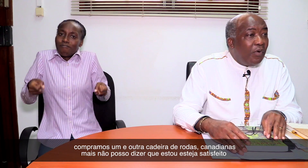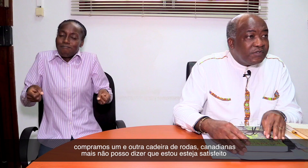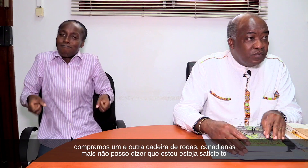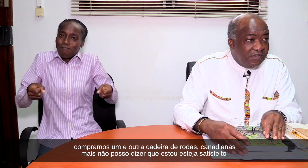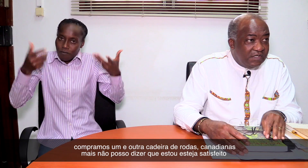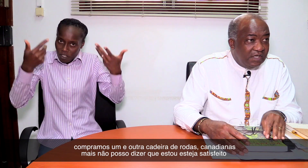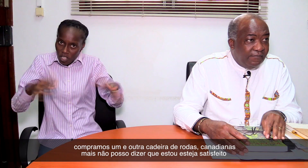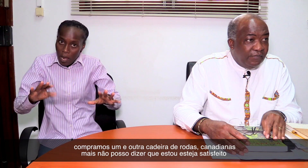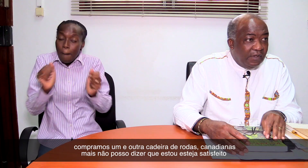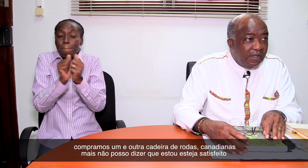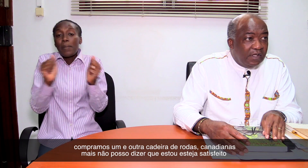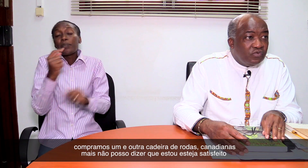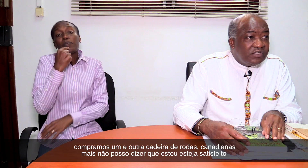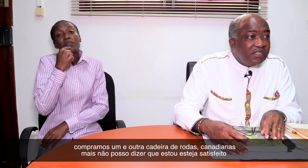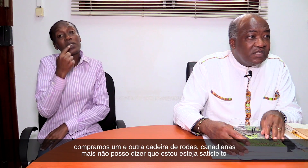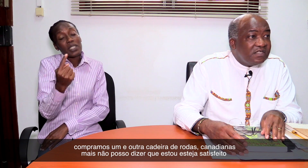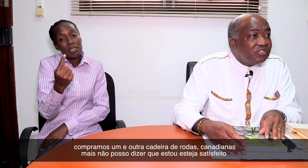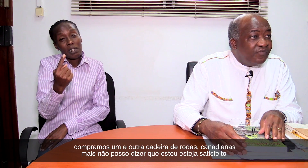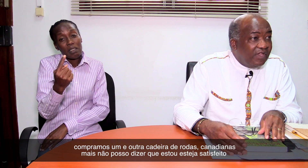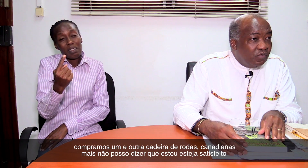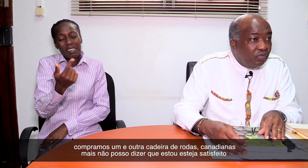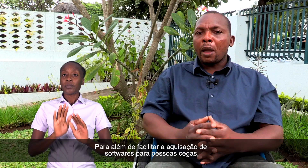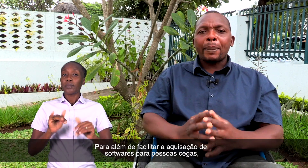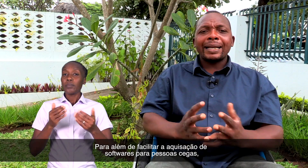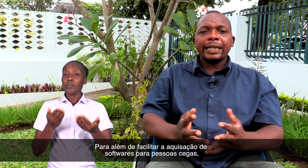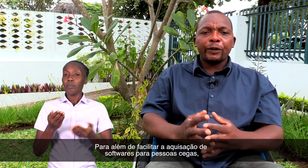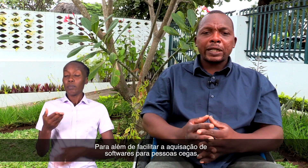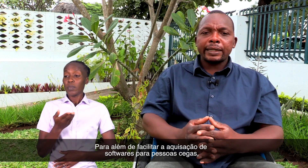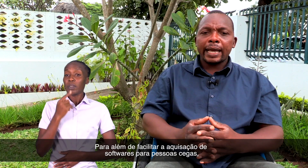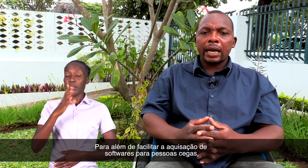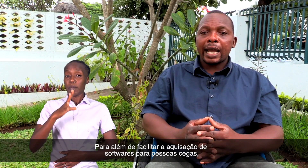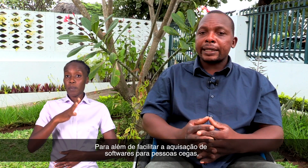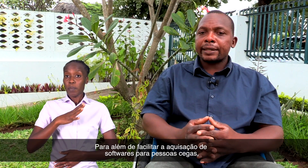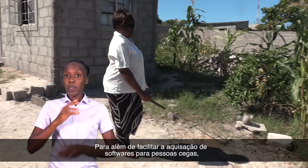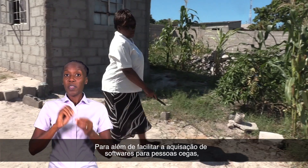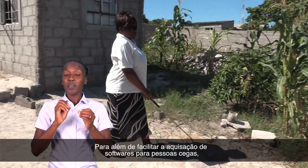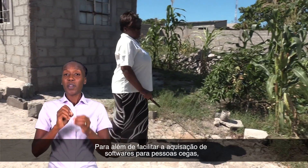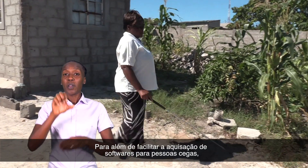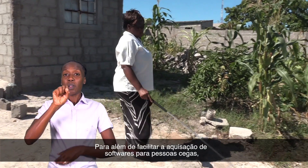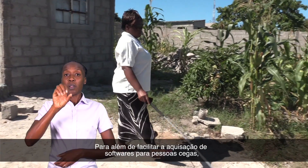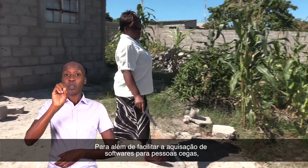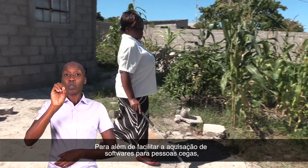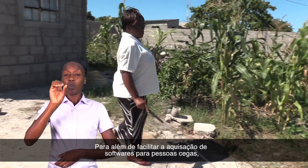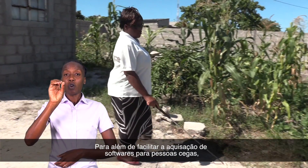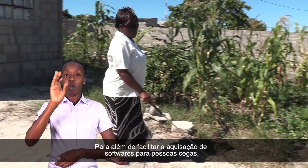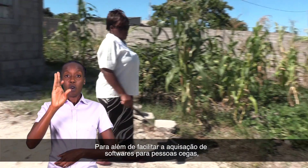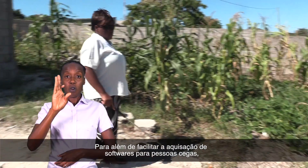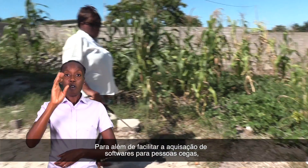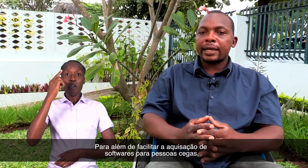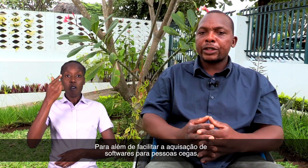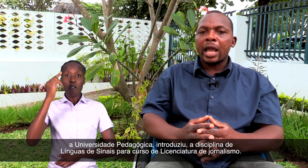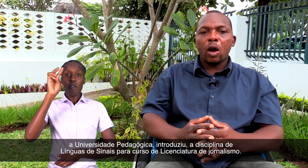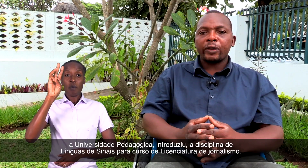não posso dizer que eu esteja satisfeito. Para além de facilitar a aquisição de softwares para as